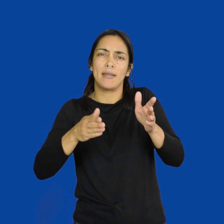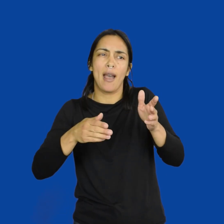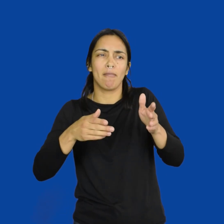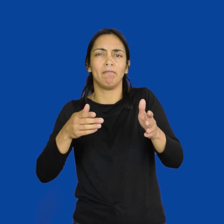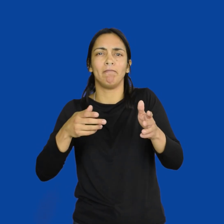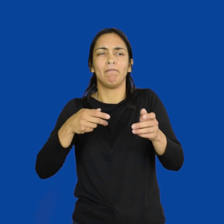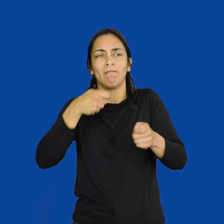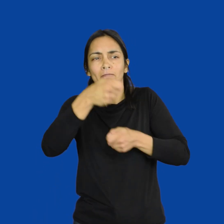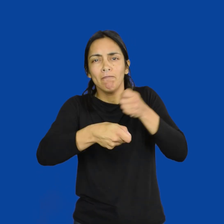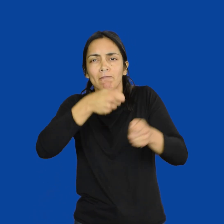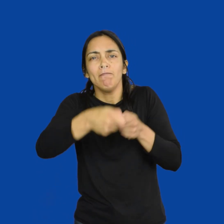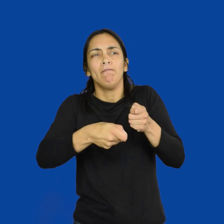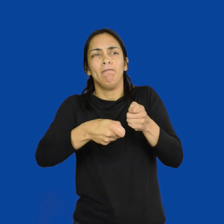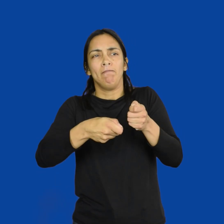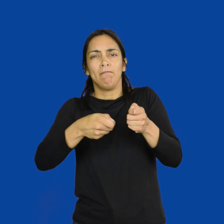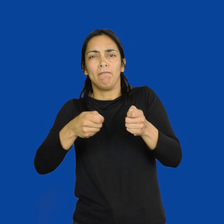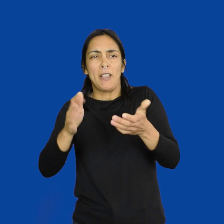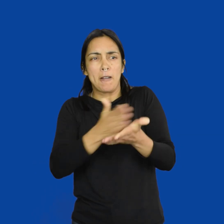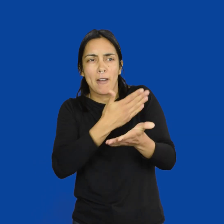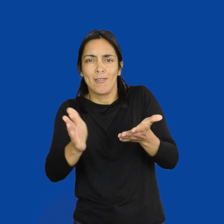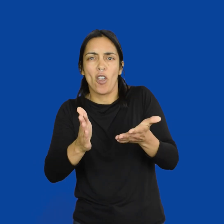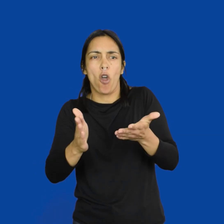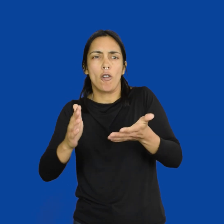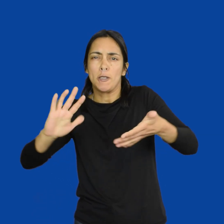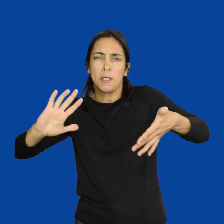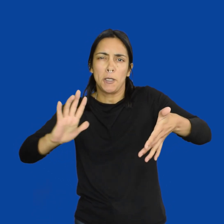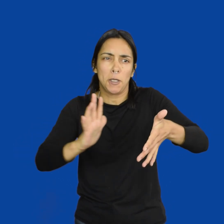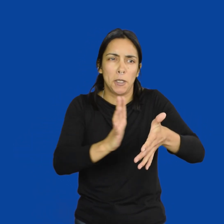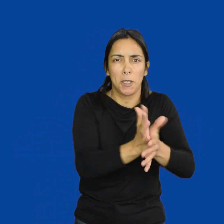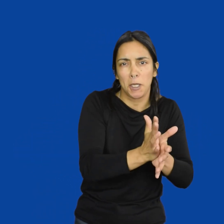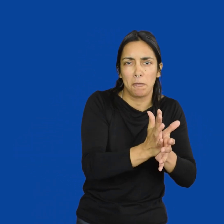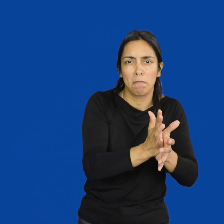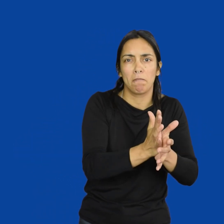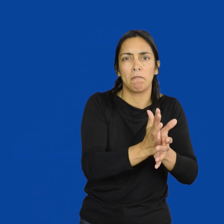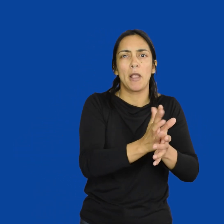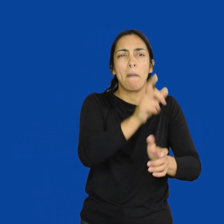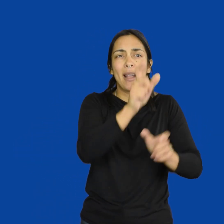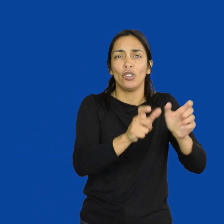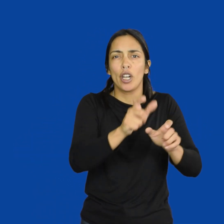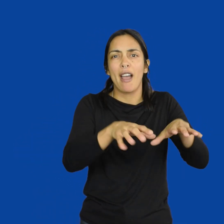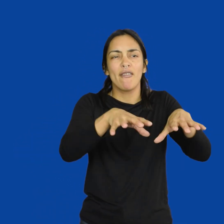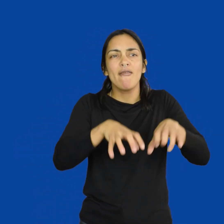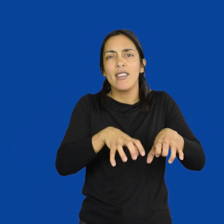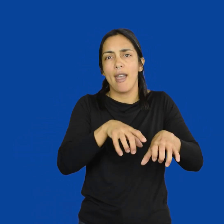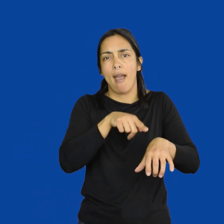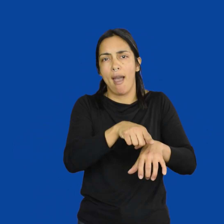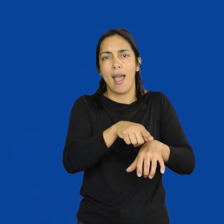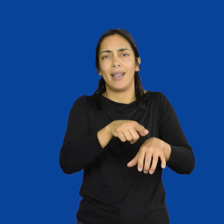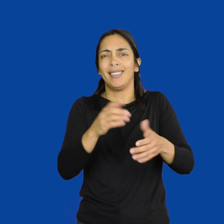las acciones represivas contra los armenios recrudecieron. La ira recayó en la sociedad armenia